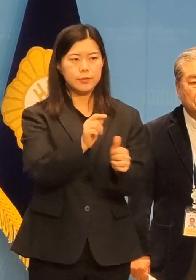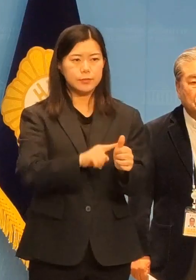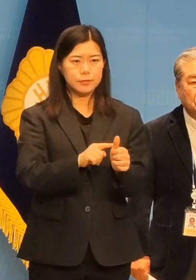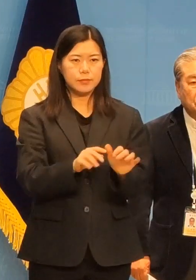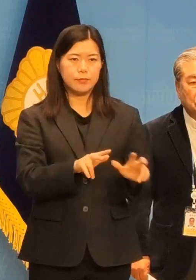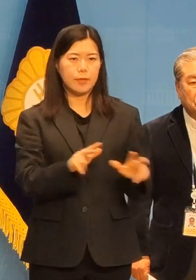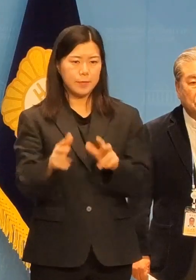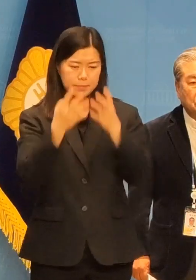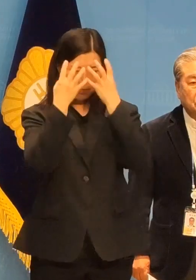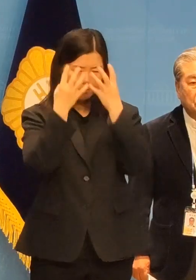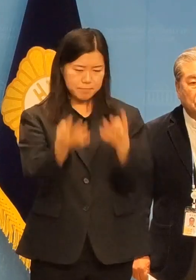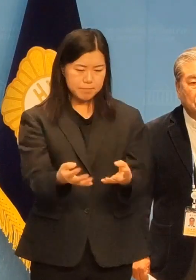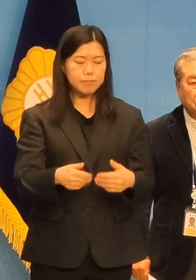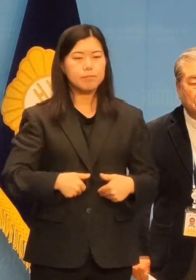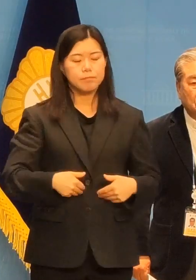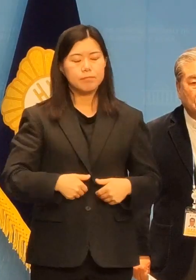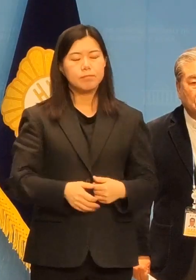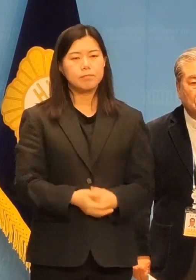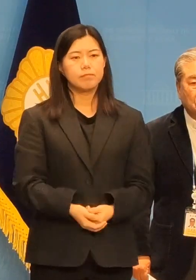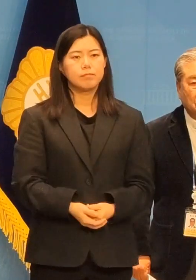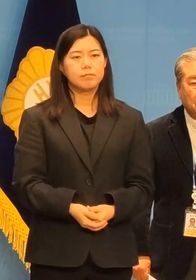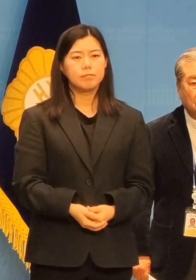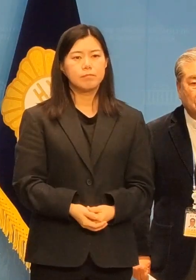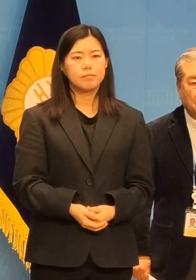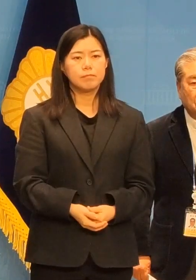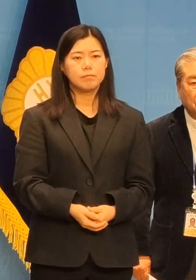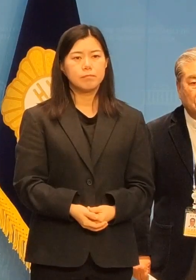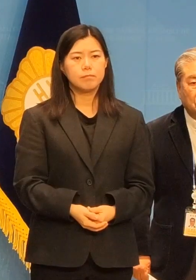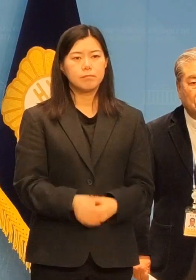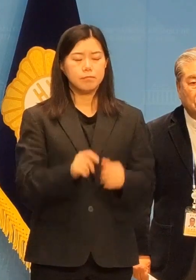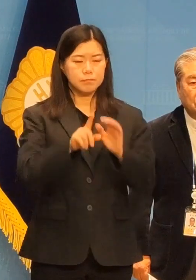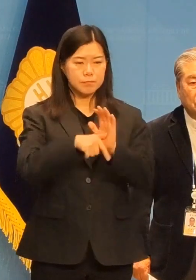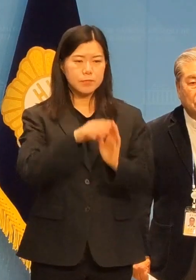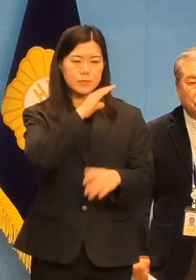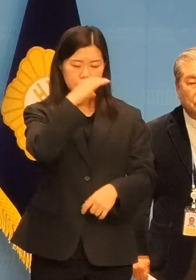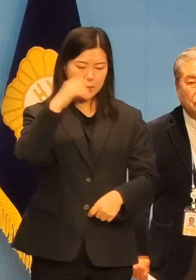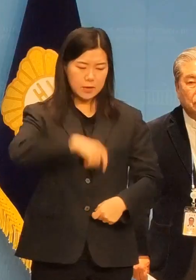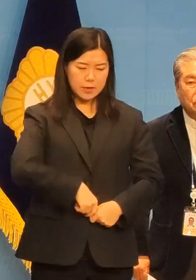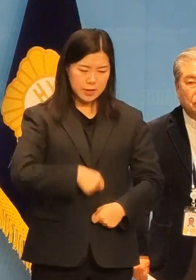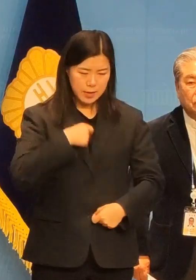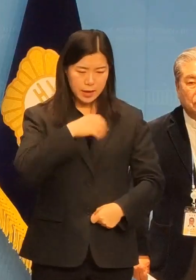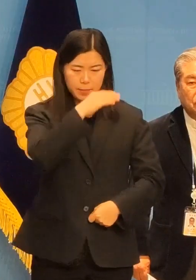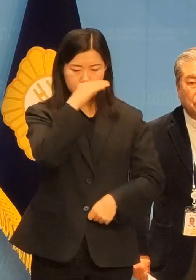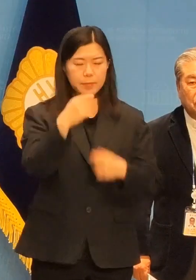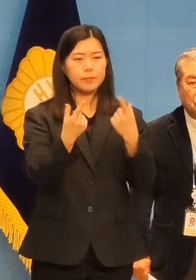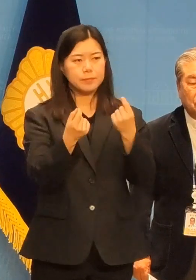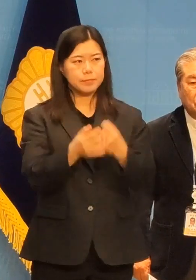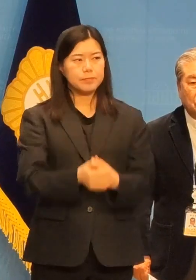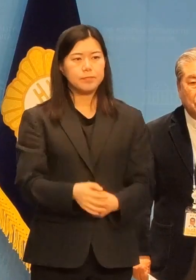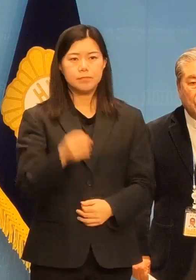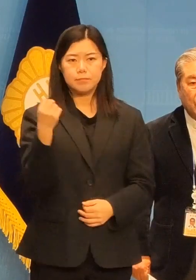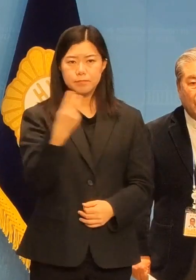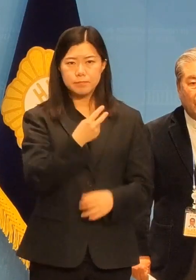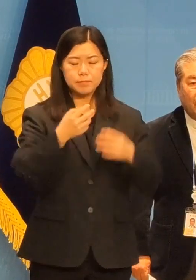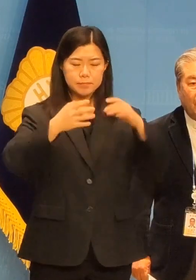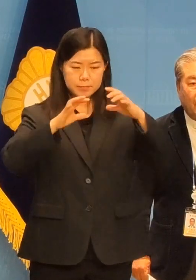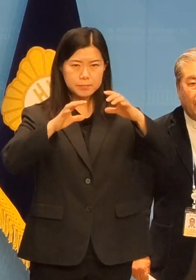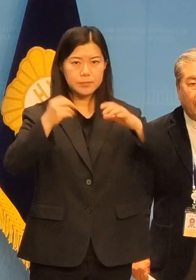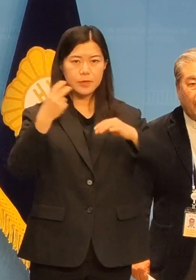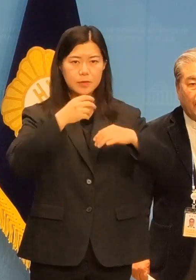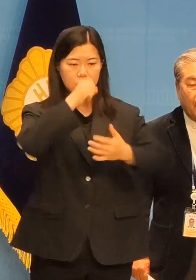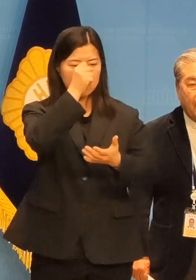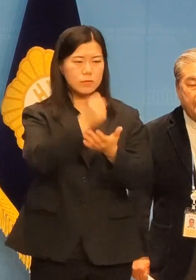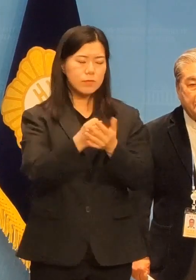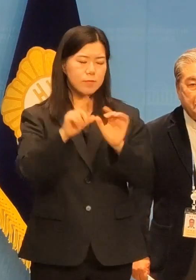즉각 석방시켜야 합니다. 그것이 바로 정의가 바로 세워지는 길이고 또 나라가 다시